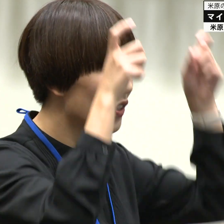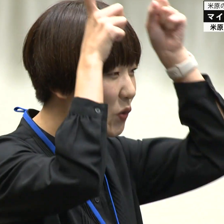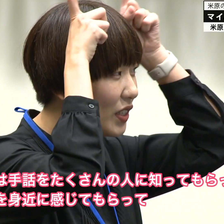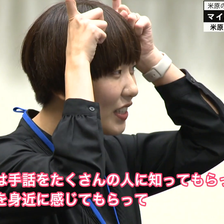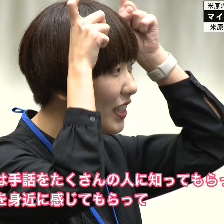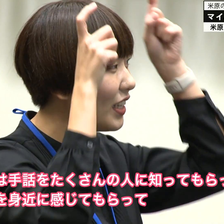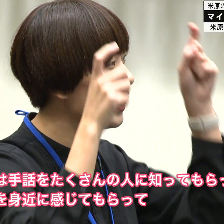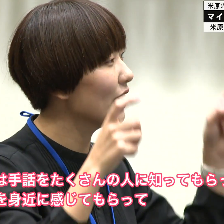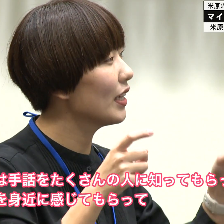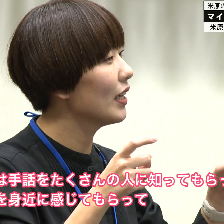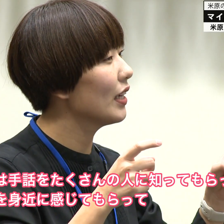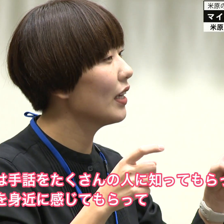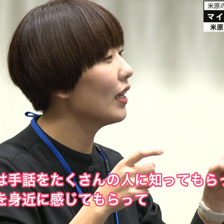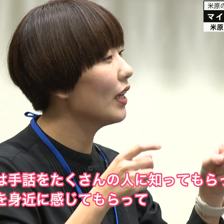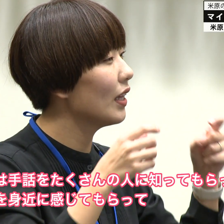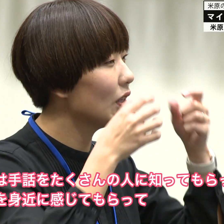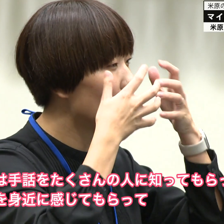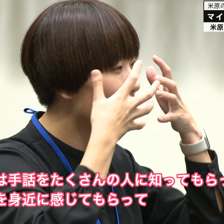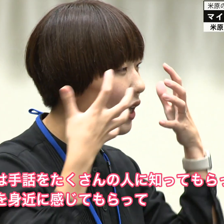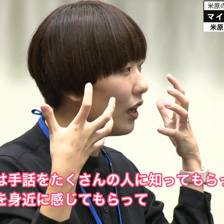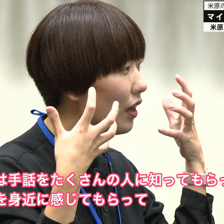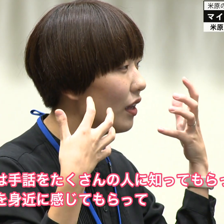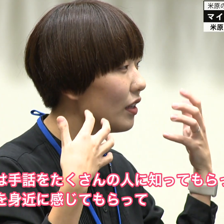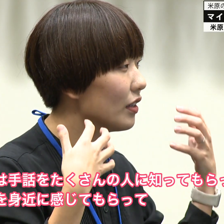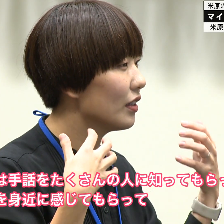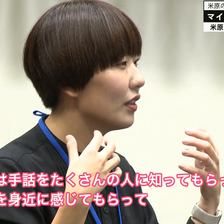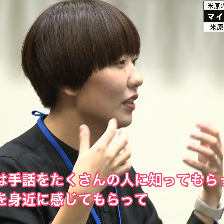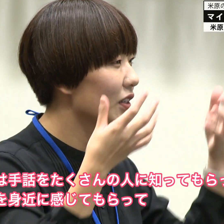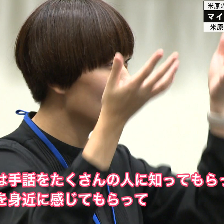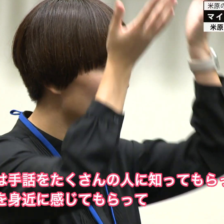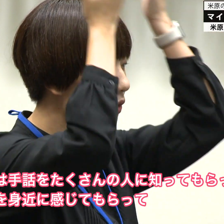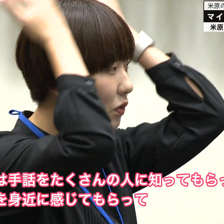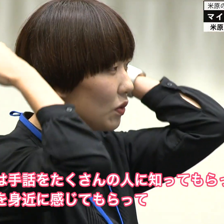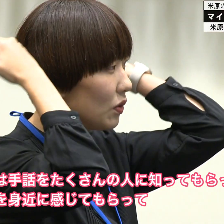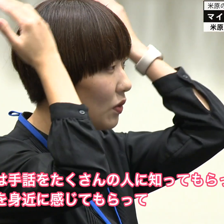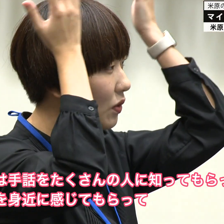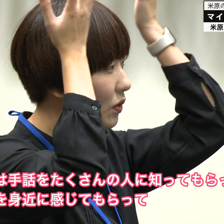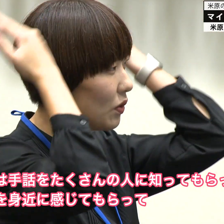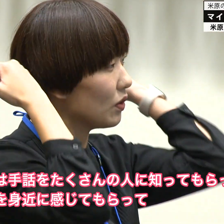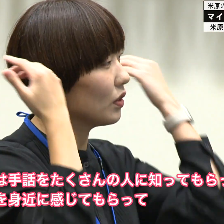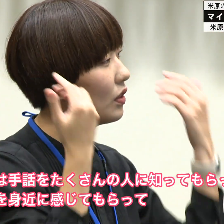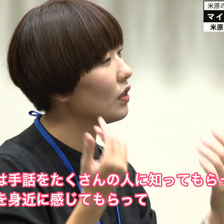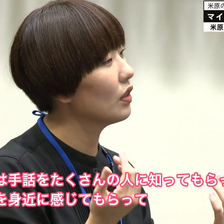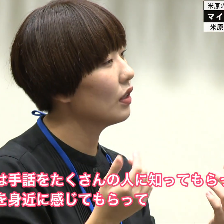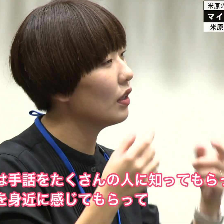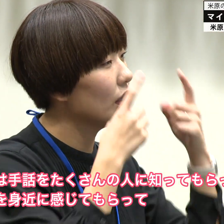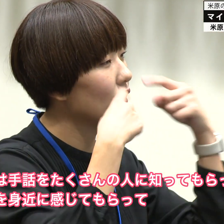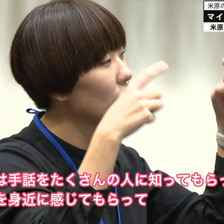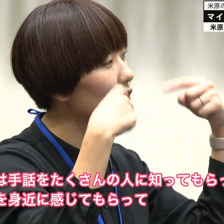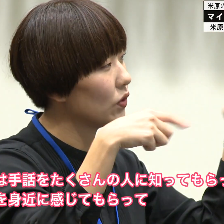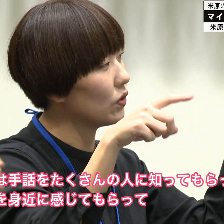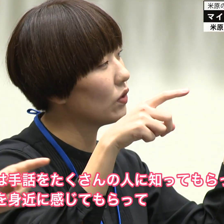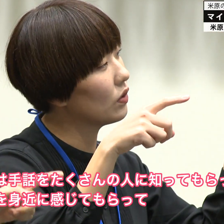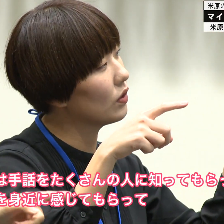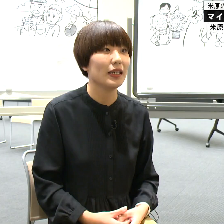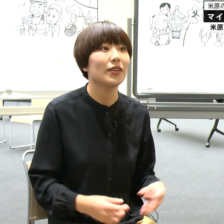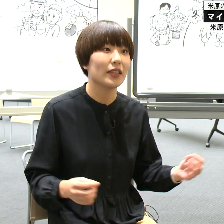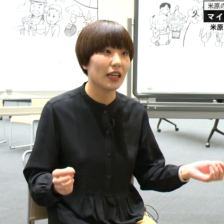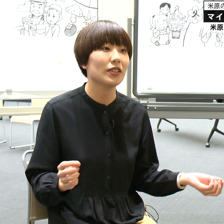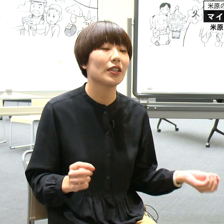は手話をたくさんの人に知っても、手話を身近に感じてもらって、いろんな聴覚